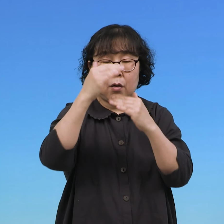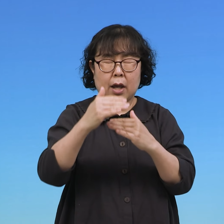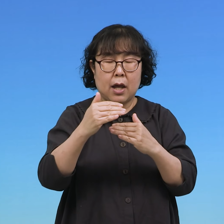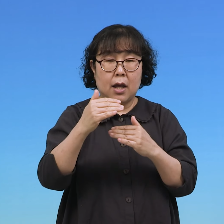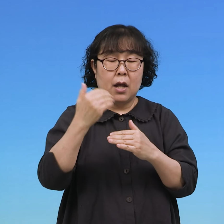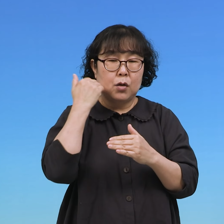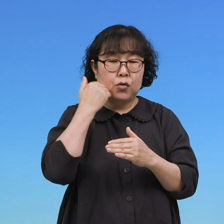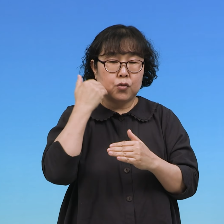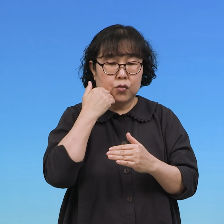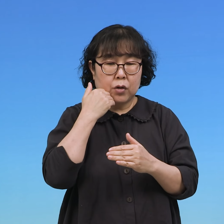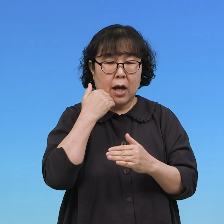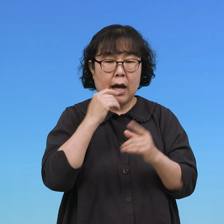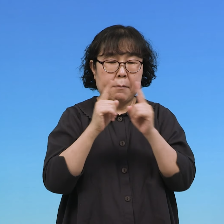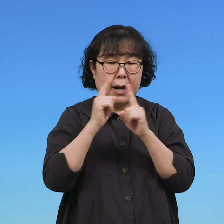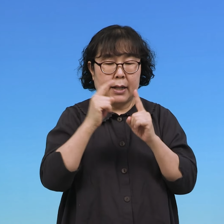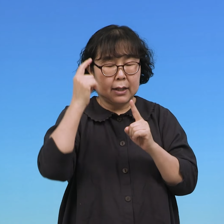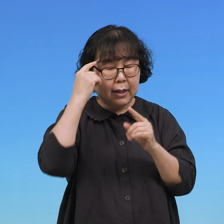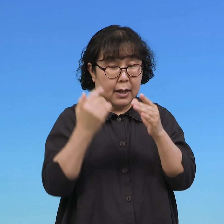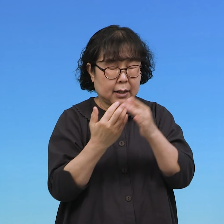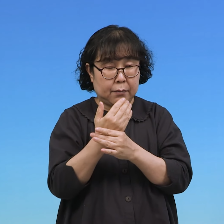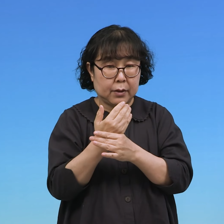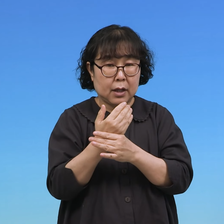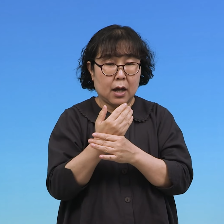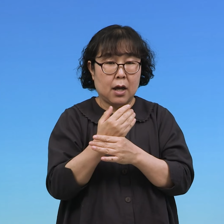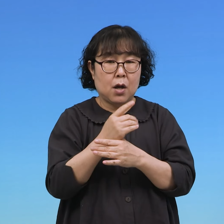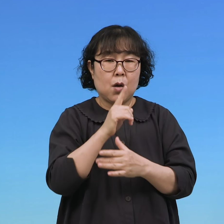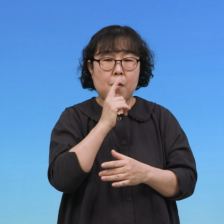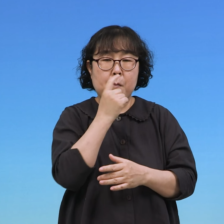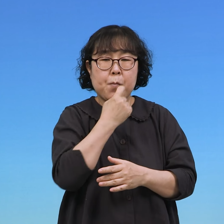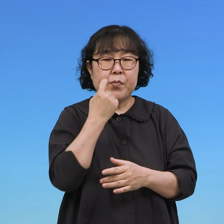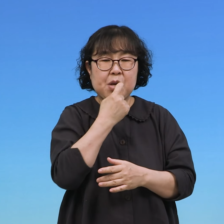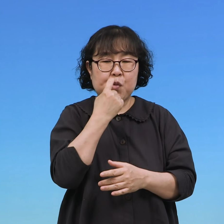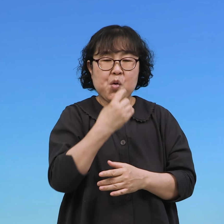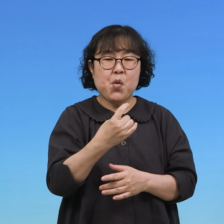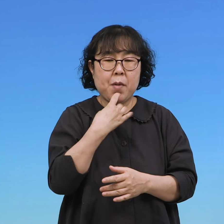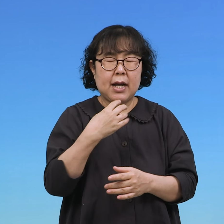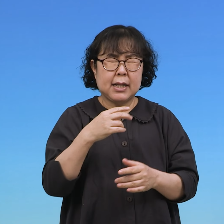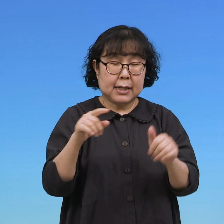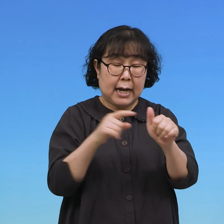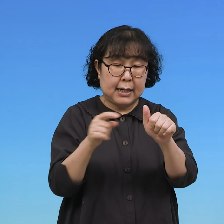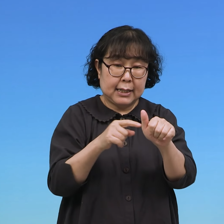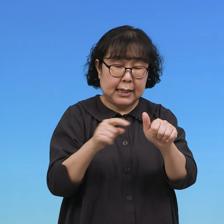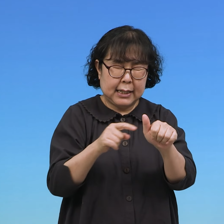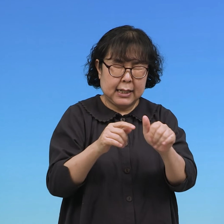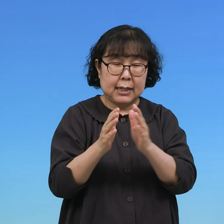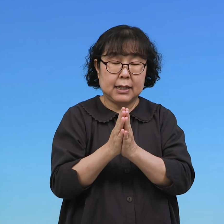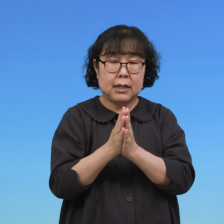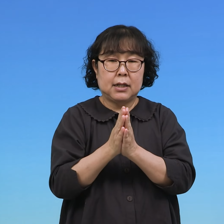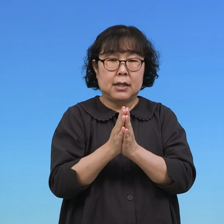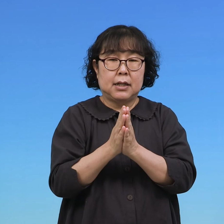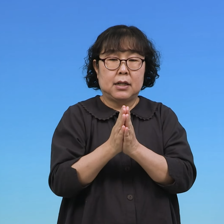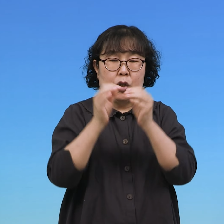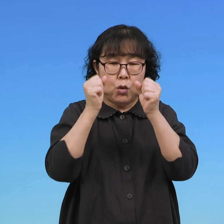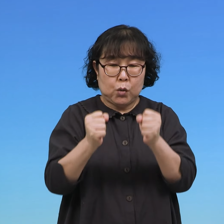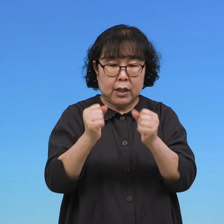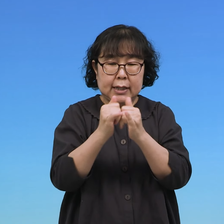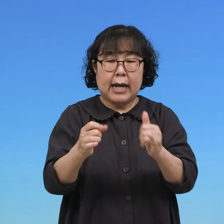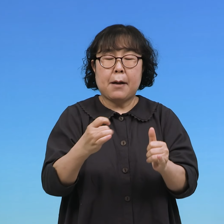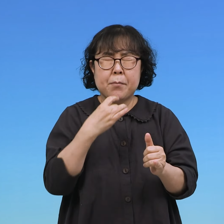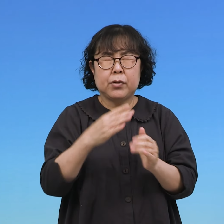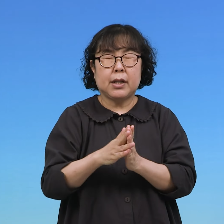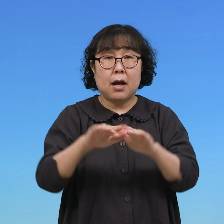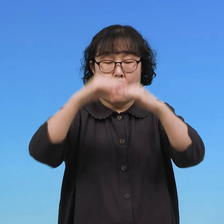누군가 이렇게 말하는 것이 기억이 납니다. 주둥이로 가르치는 존재는 사람밖에 없다. 주둥이로 가르치는 존재는 사람밖에